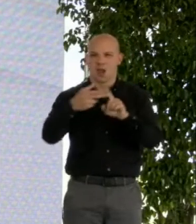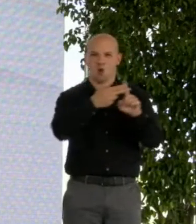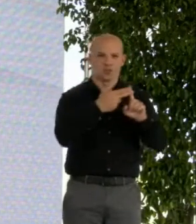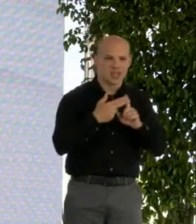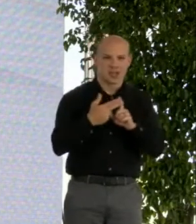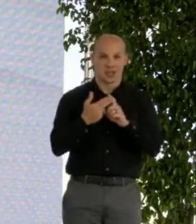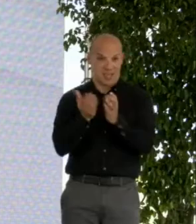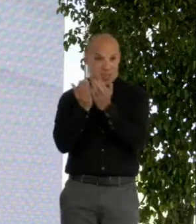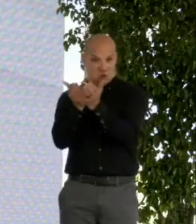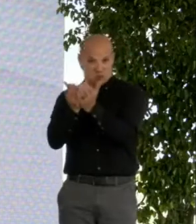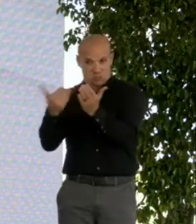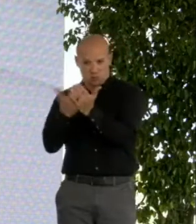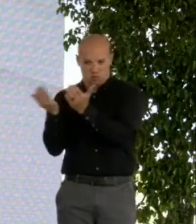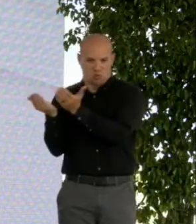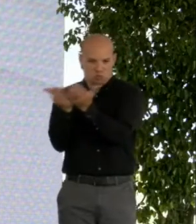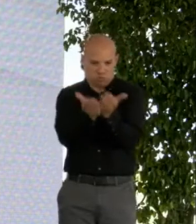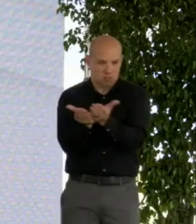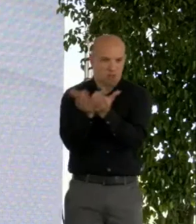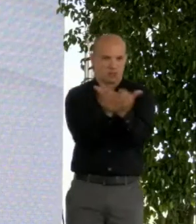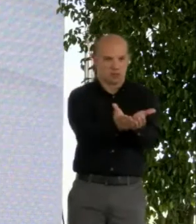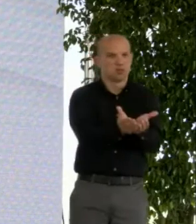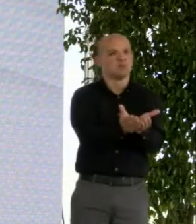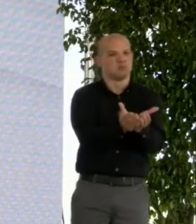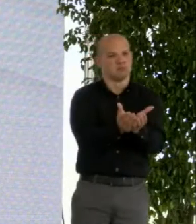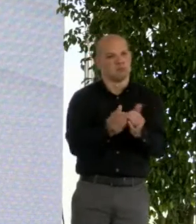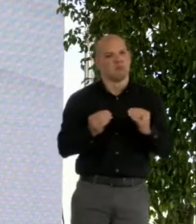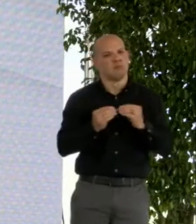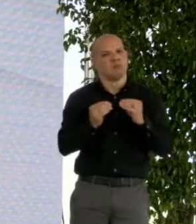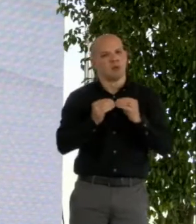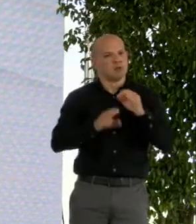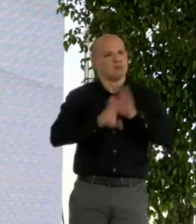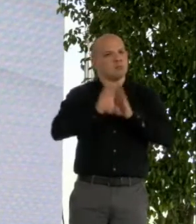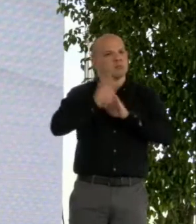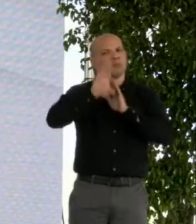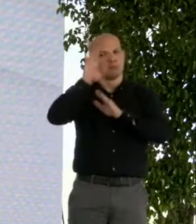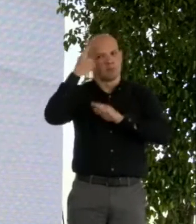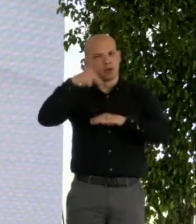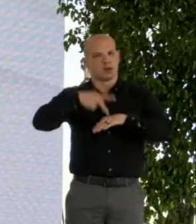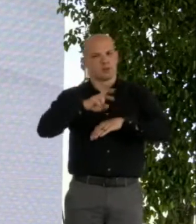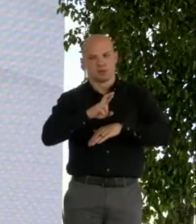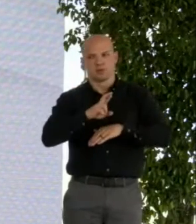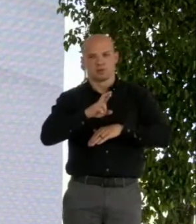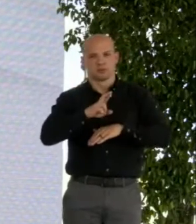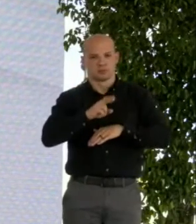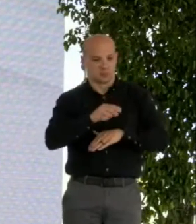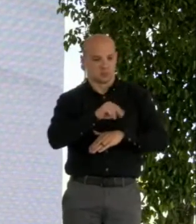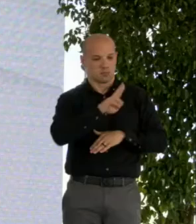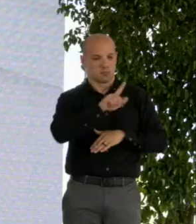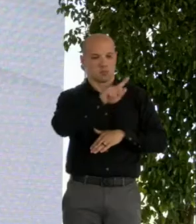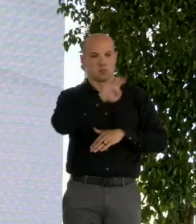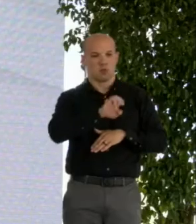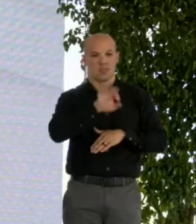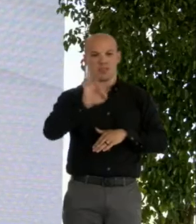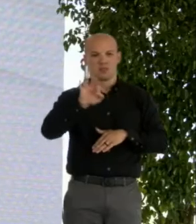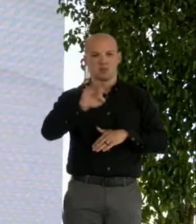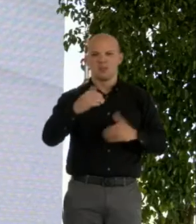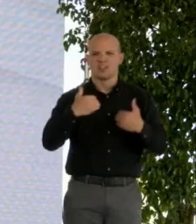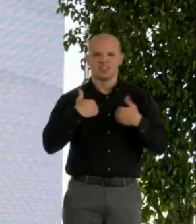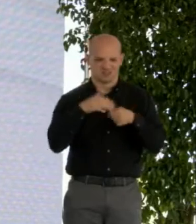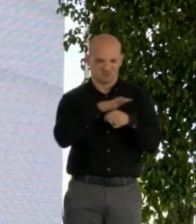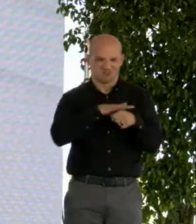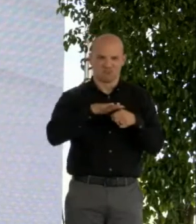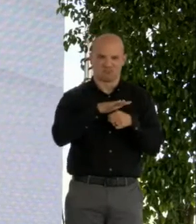cruceros, seguimos añadiendo oportunidades de crecimiento económico para toda la isla. El Muelle 9 cuenta con una